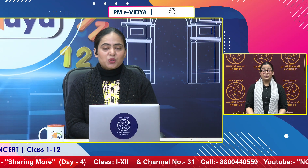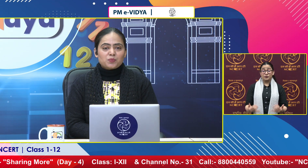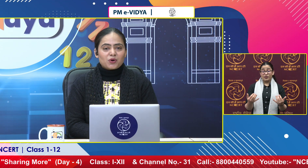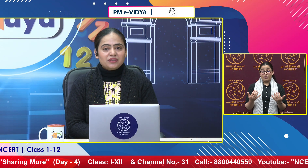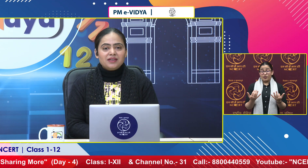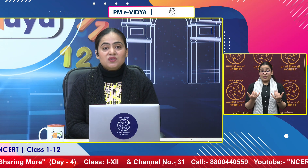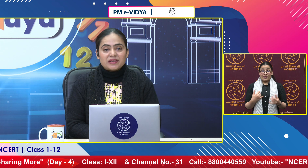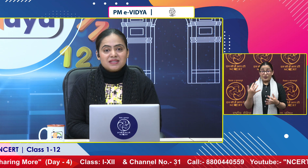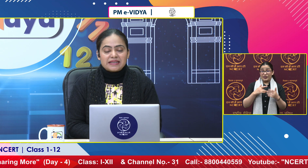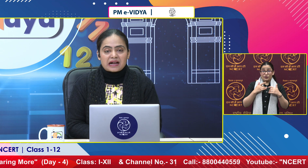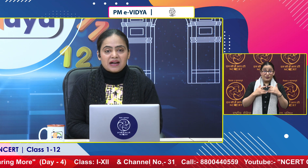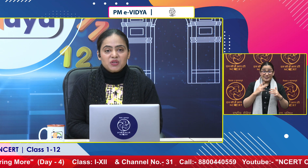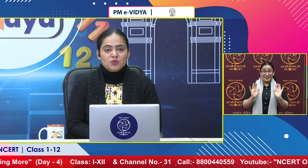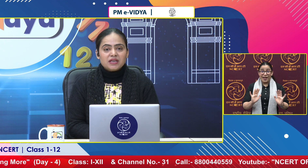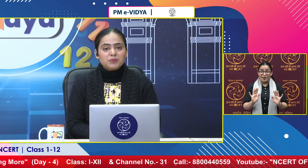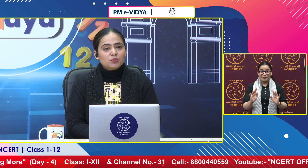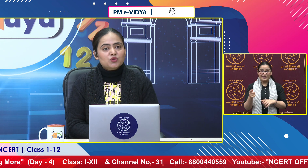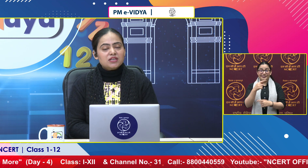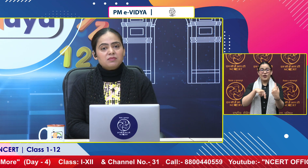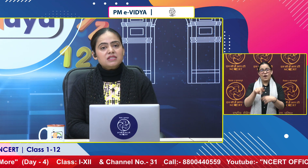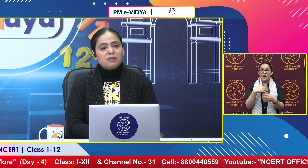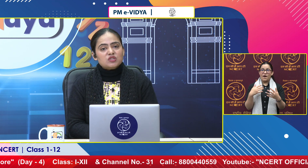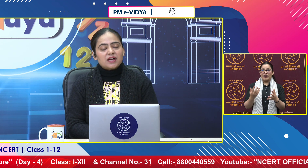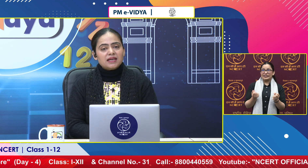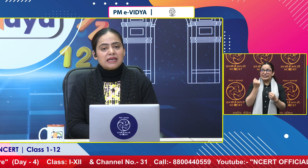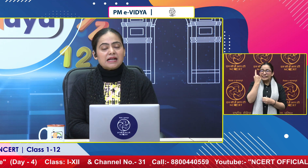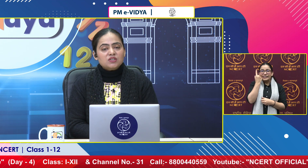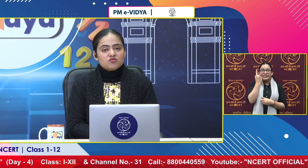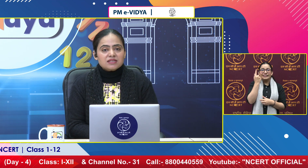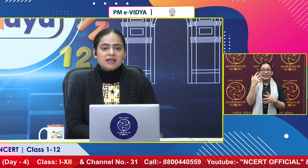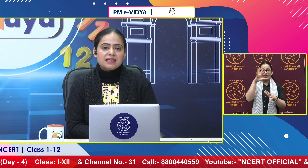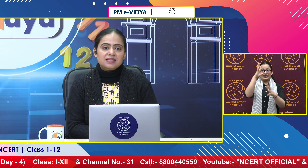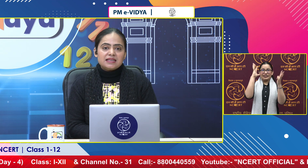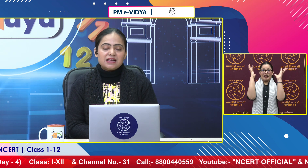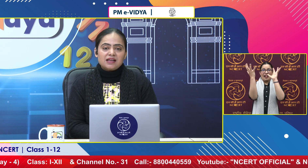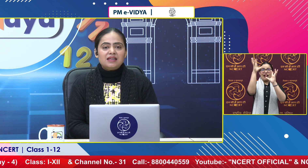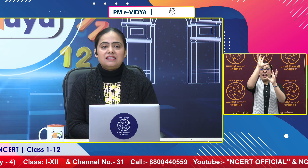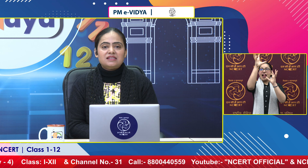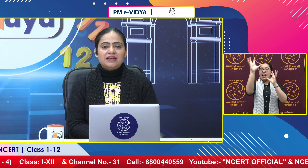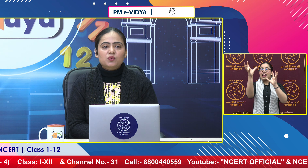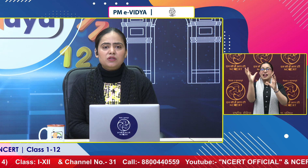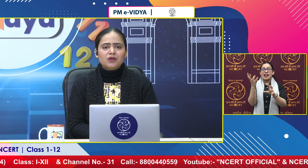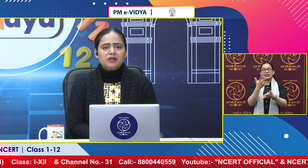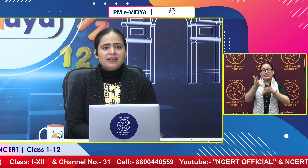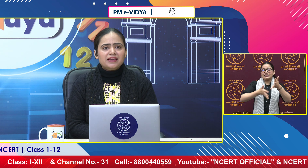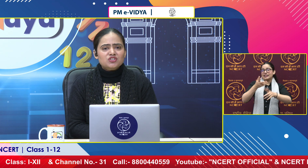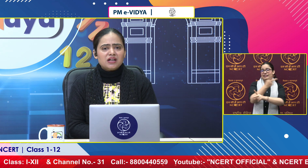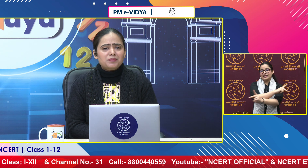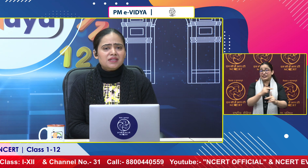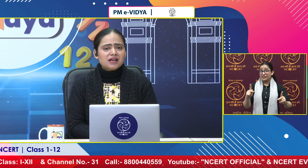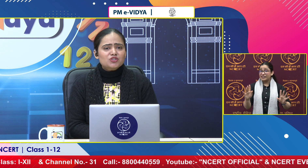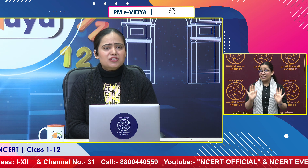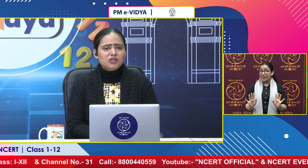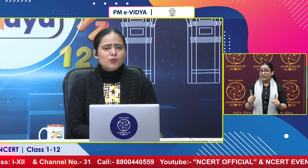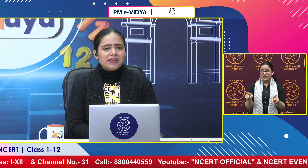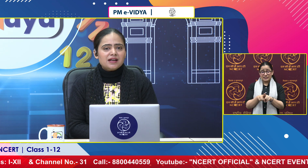सो ये तो बहुत ही इंटरेस्टिंग रहा, क्योंकि अब तो मुझे ये भी समझ आ रहा है कि कंट्रीज़ के कैसे कैसे अलग से साइन होते हैं। और कहीं कहीं जगह